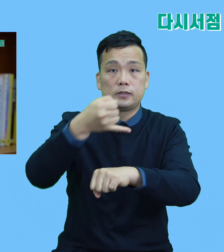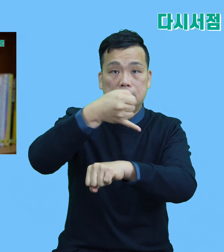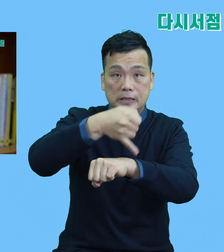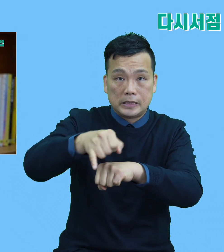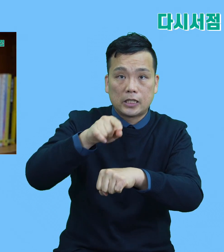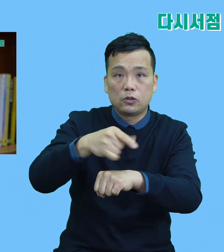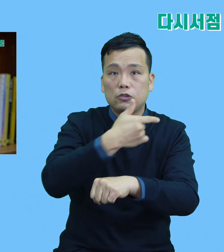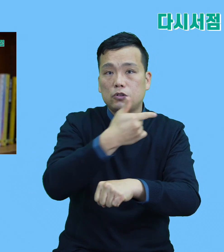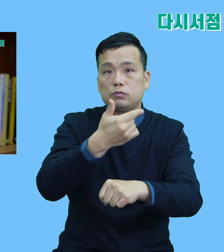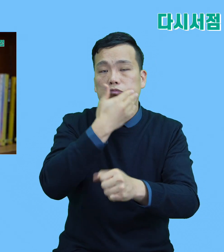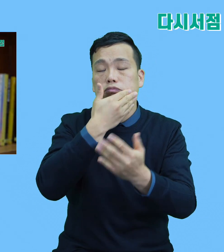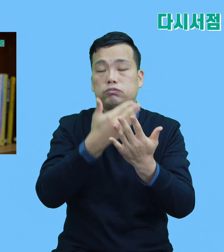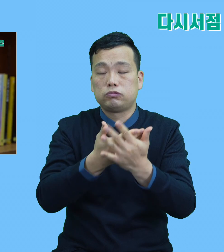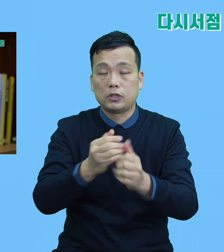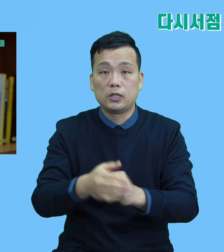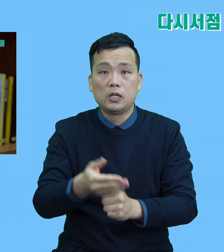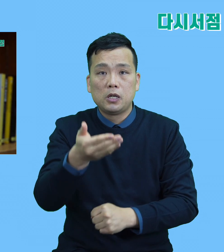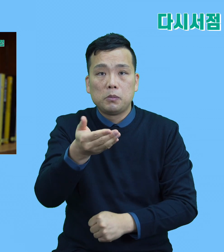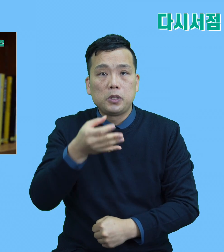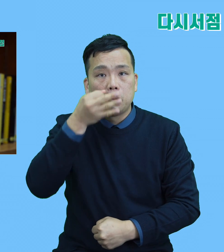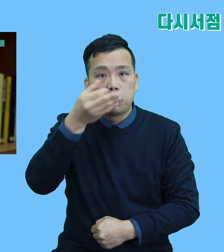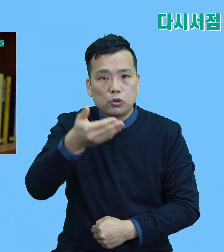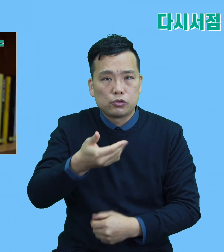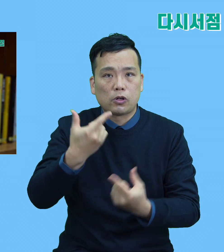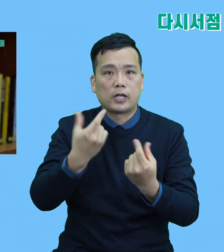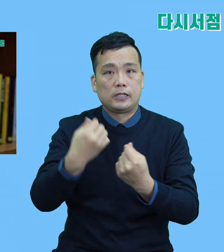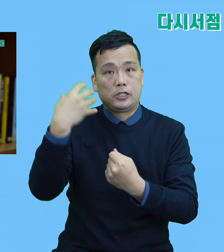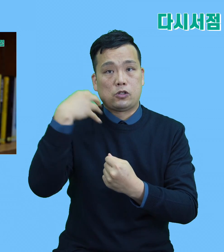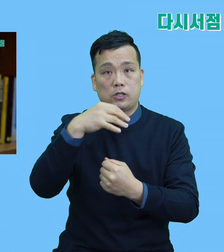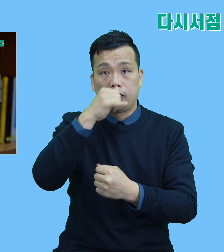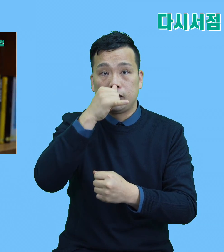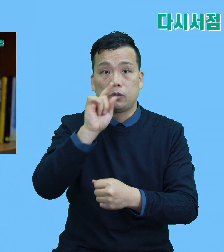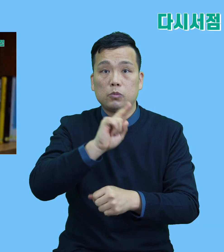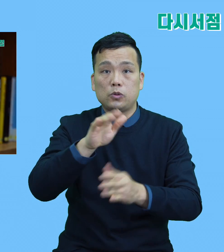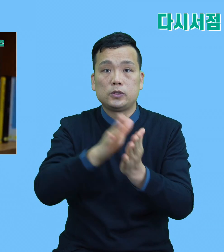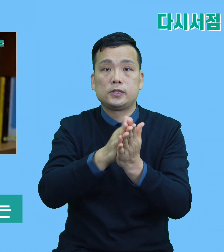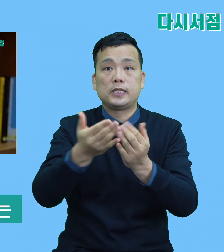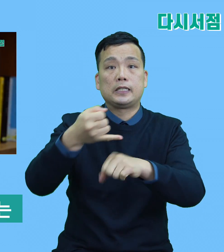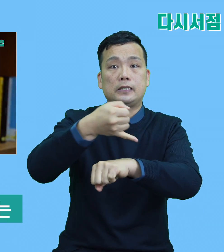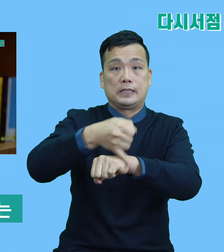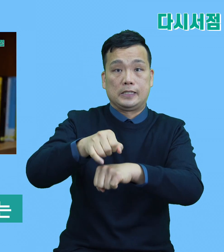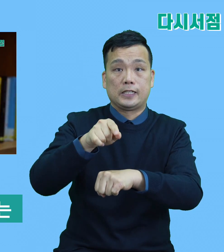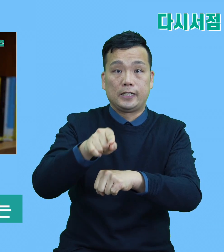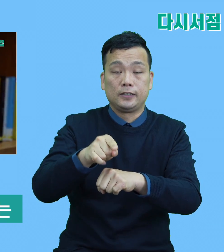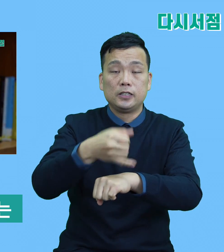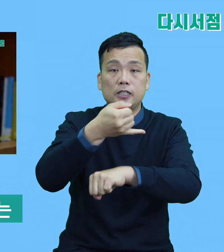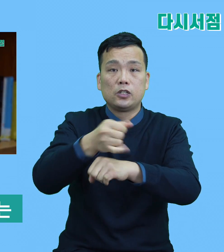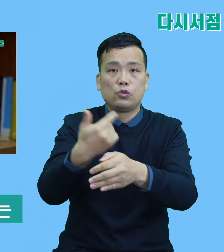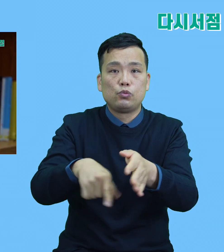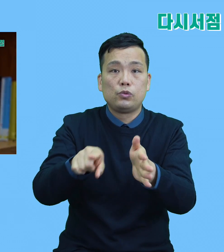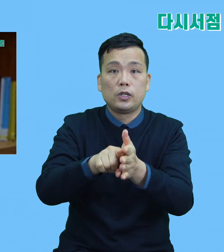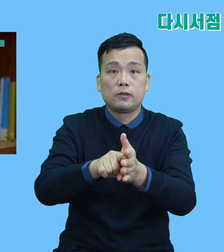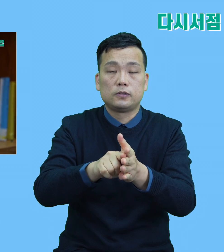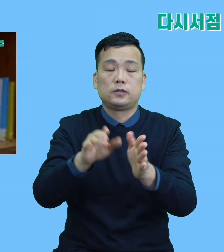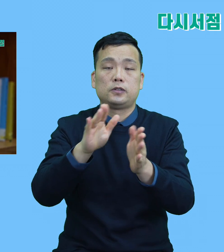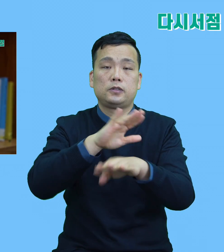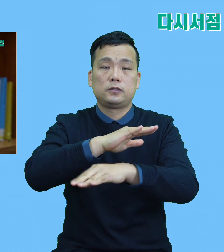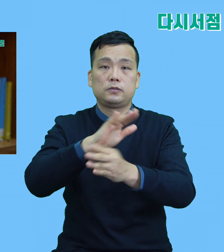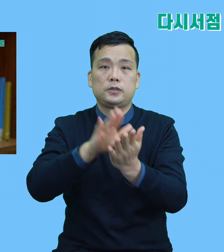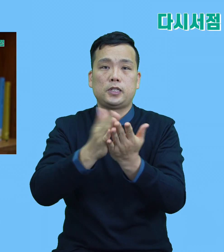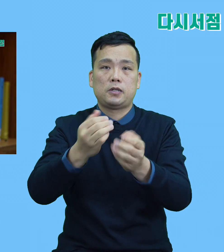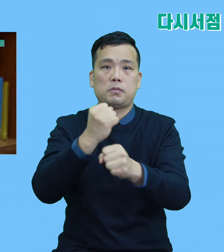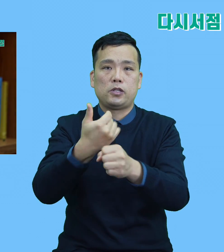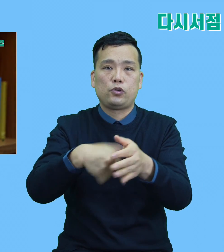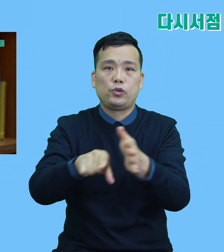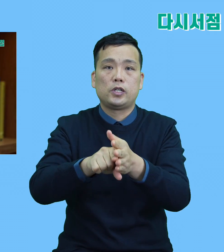중요하죠. 미리 보기 같은 역할을 하는 북디자인. 북디자인을 하기 위해서는 책을 만들 수